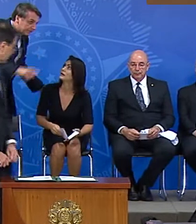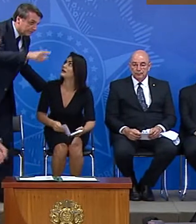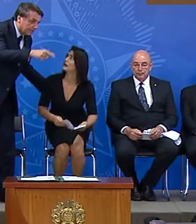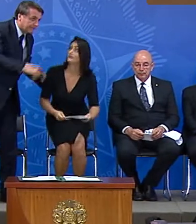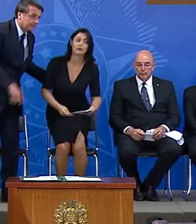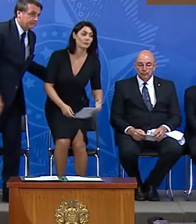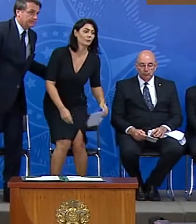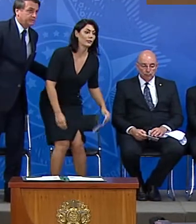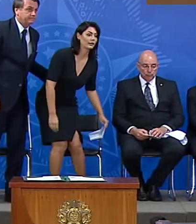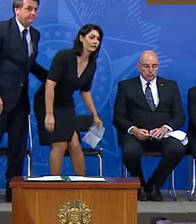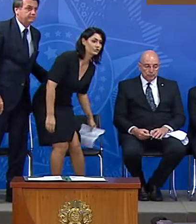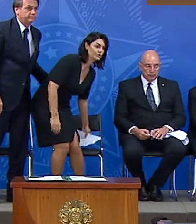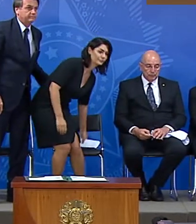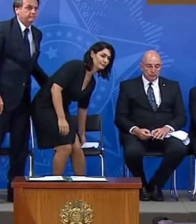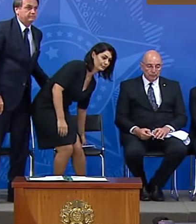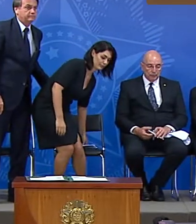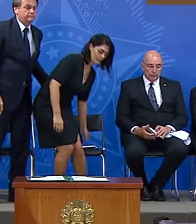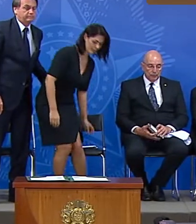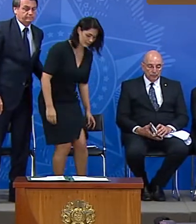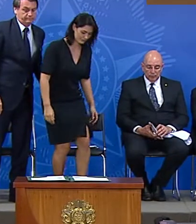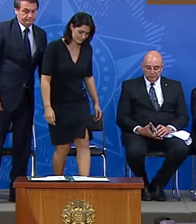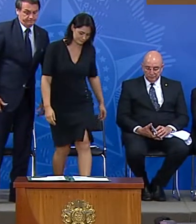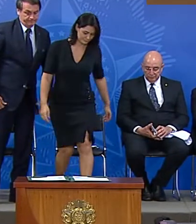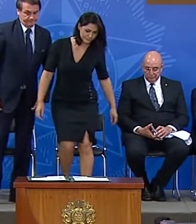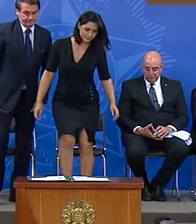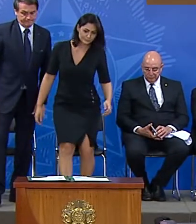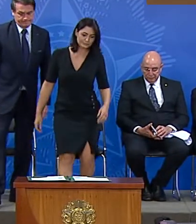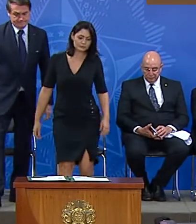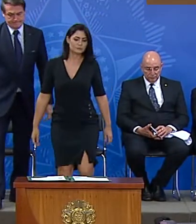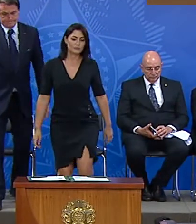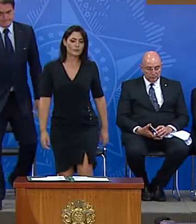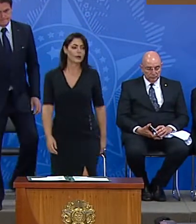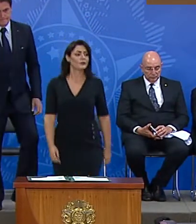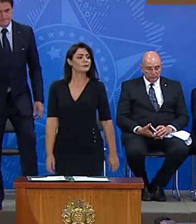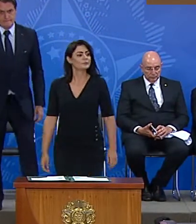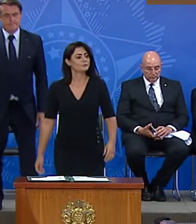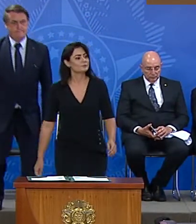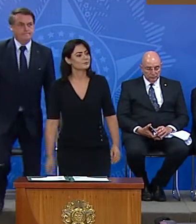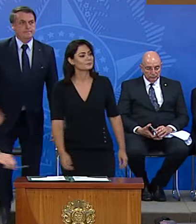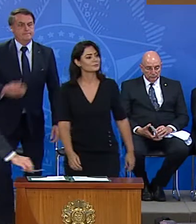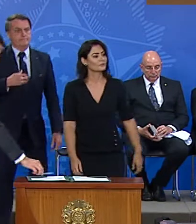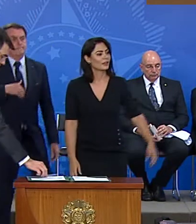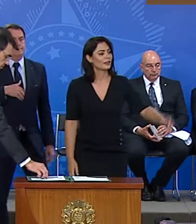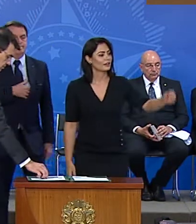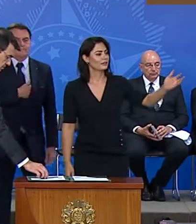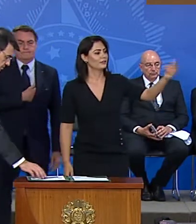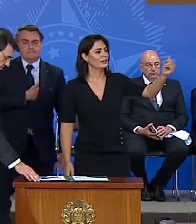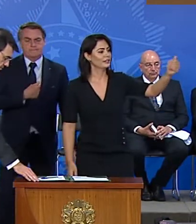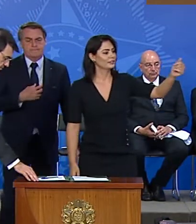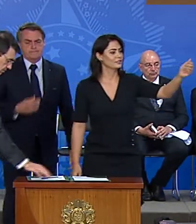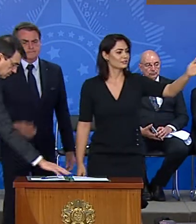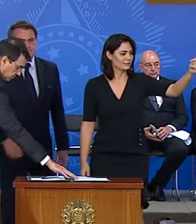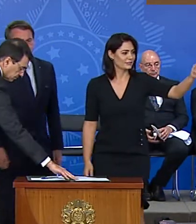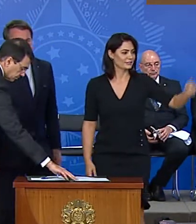vitalícia às vítimas de microcefalia em decorrência do Zika vírus